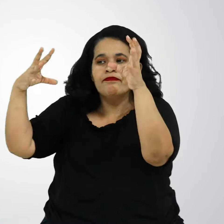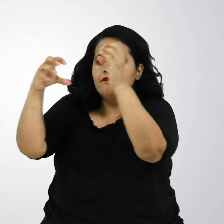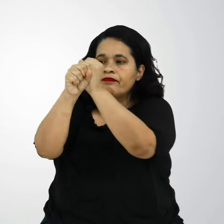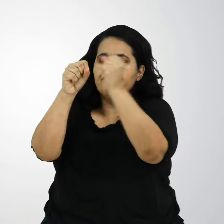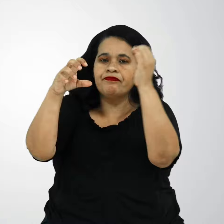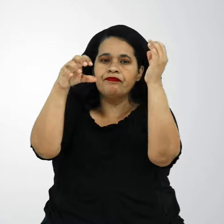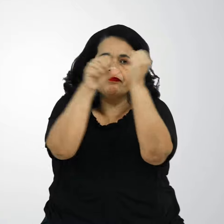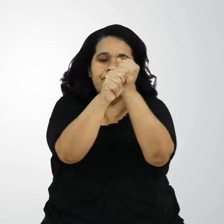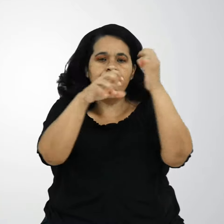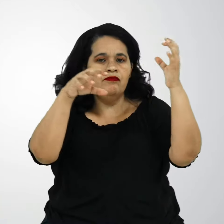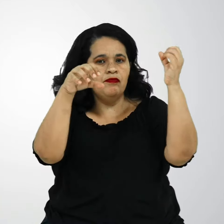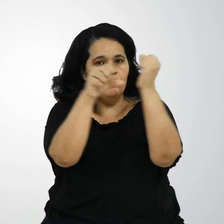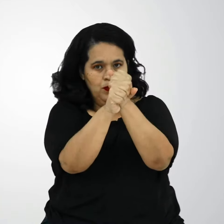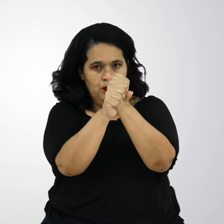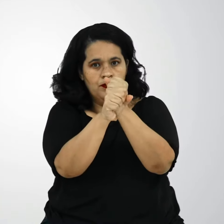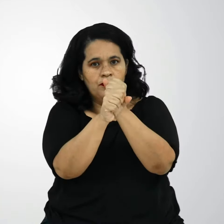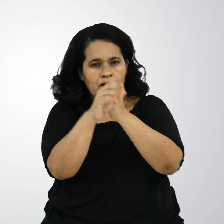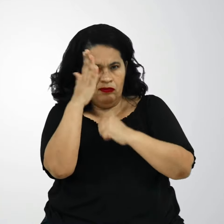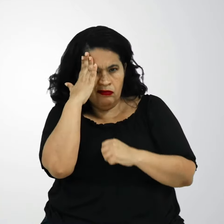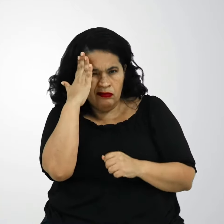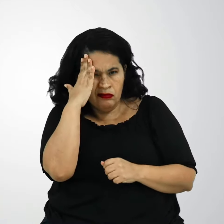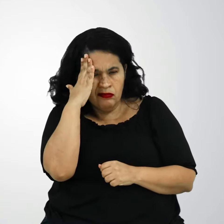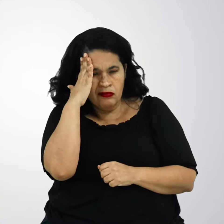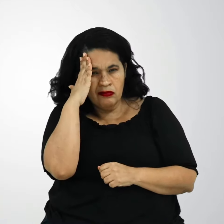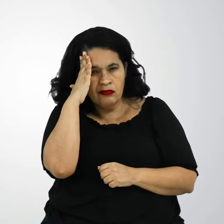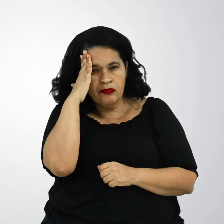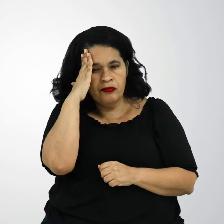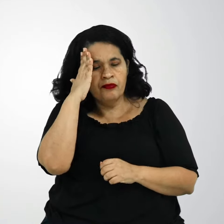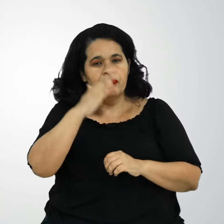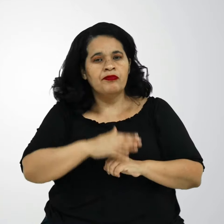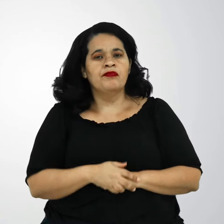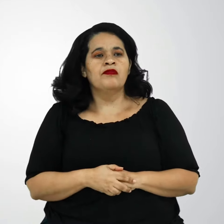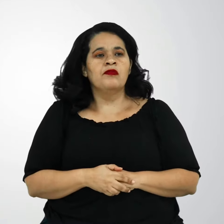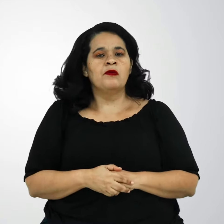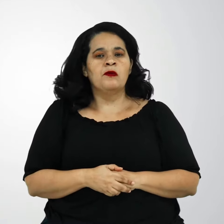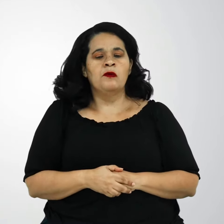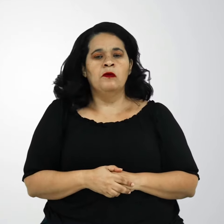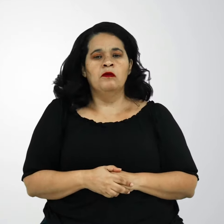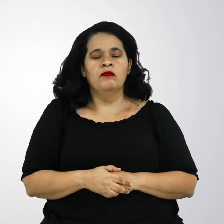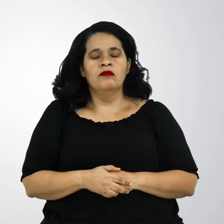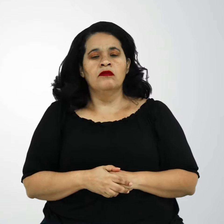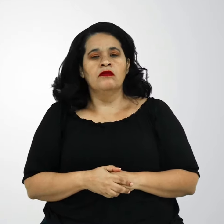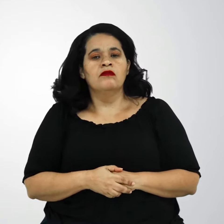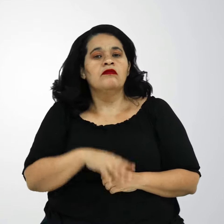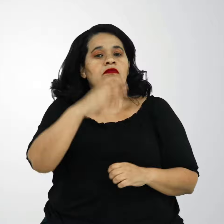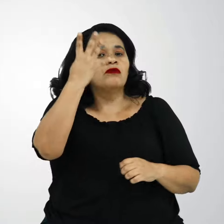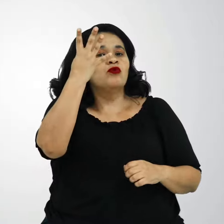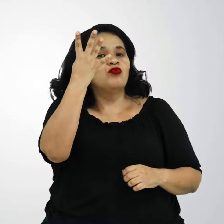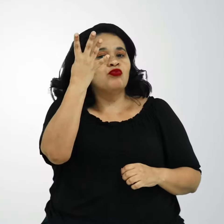montando esse quebra-cabeça no entendimento deles e chegando. Os